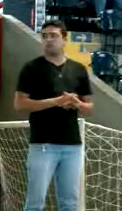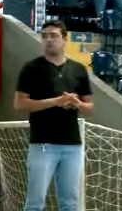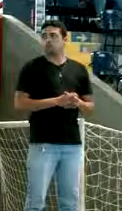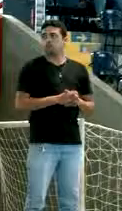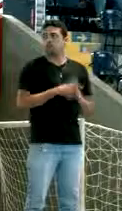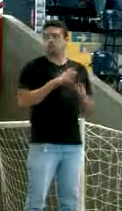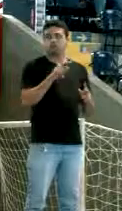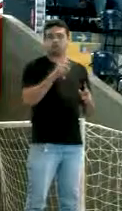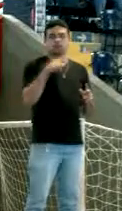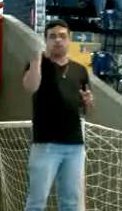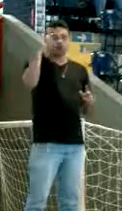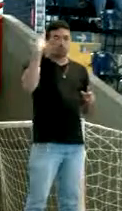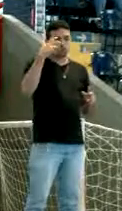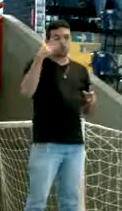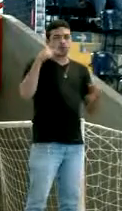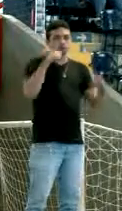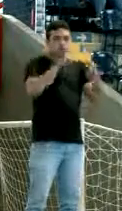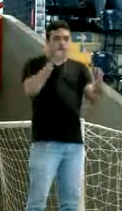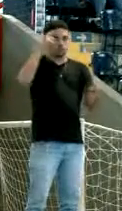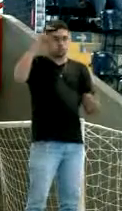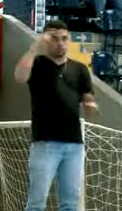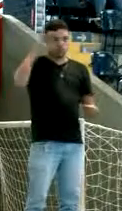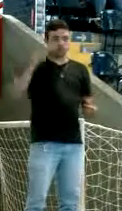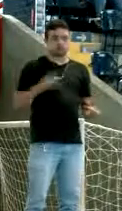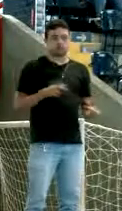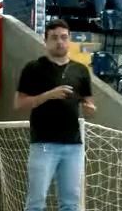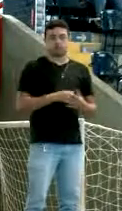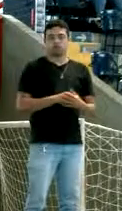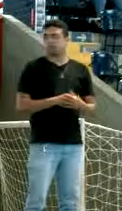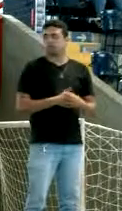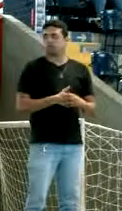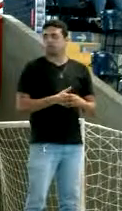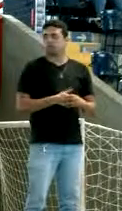Talvez não, viu? Arte sim.